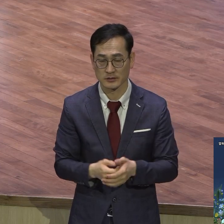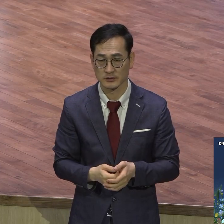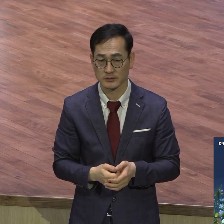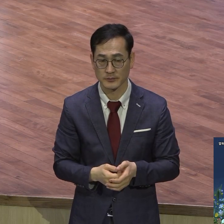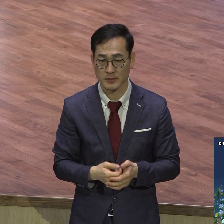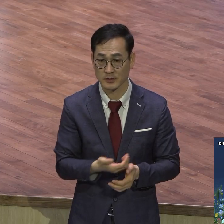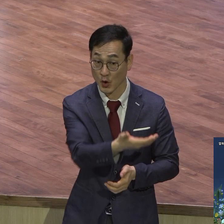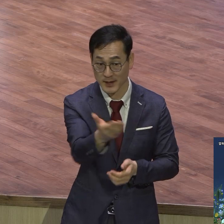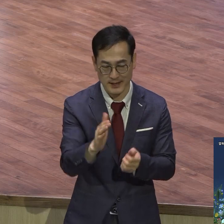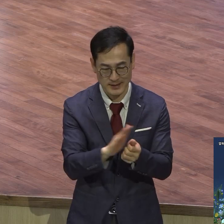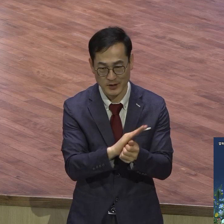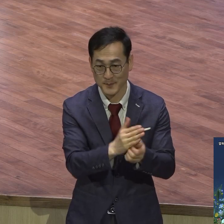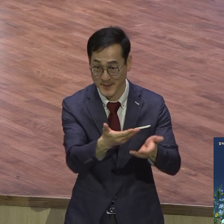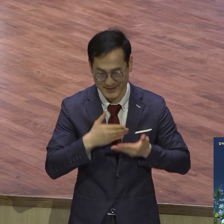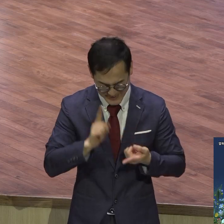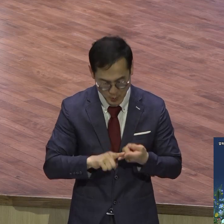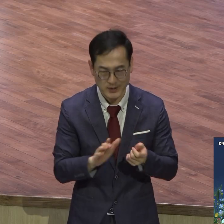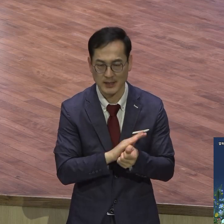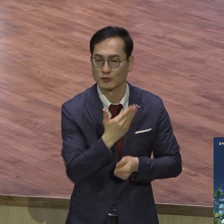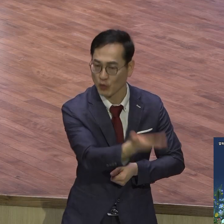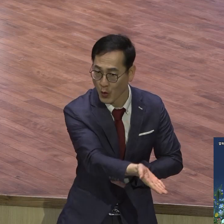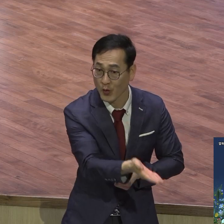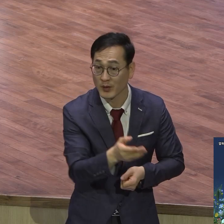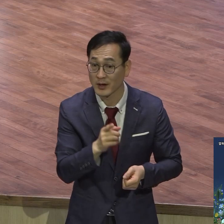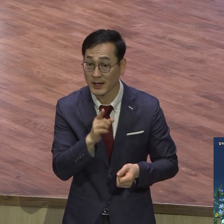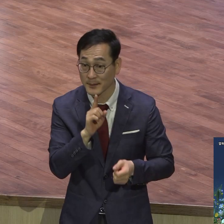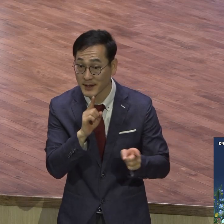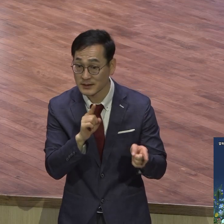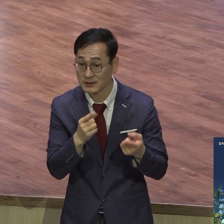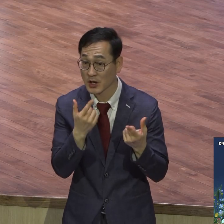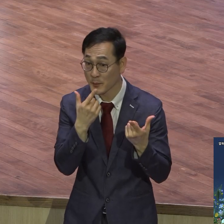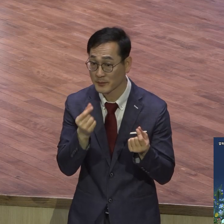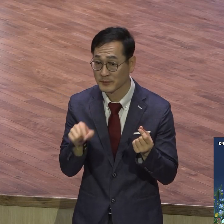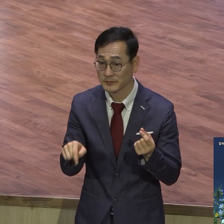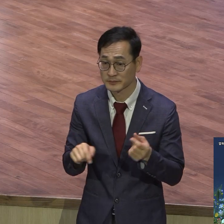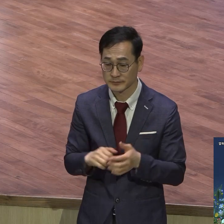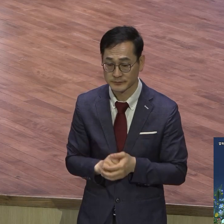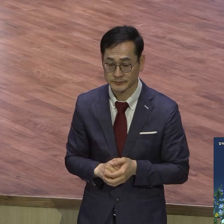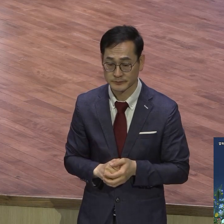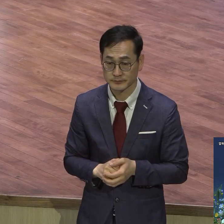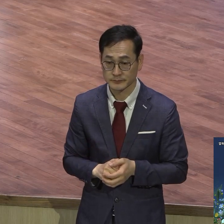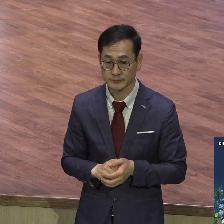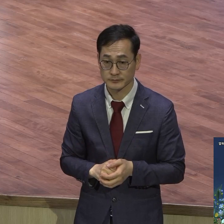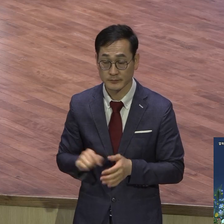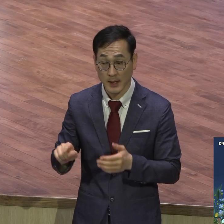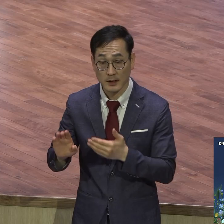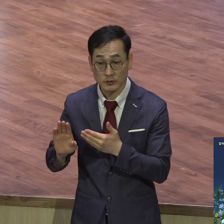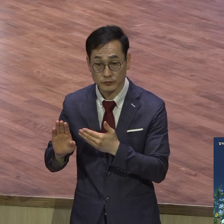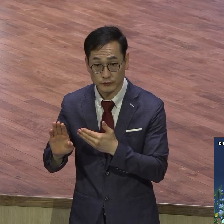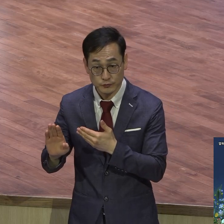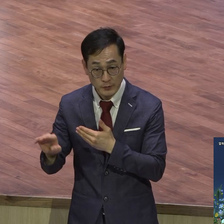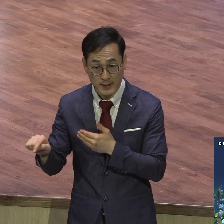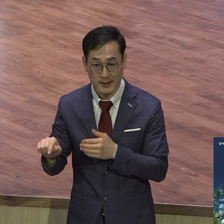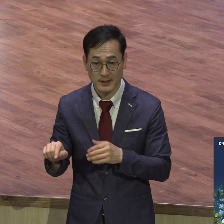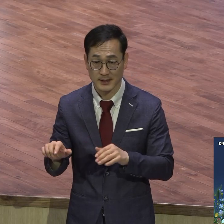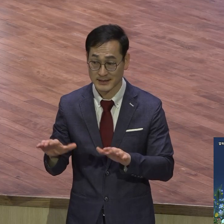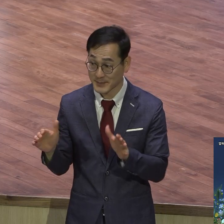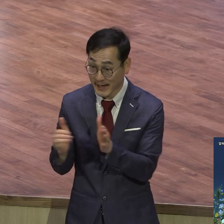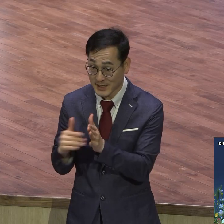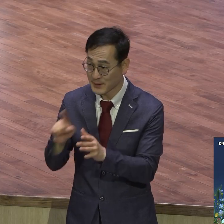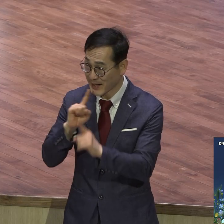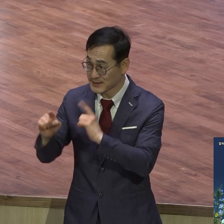끝나는데 13절 이하는요. 예수님께서 지금까지 하신 말씀에 대해서